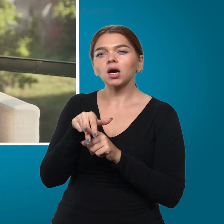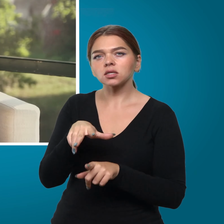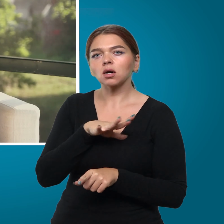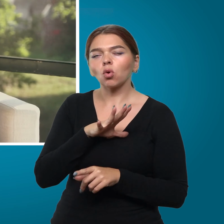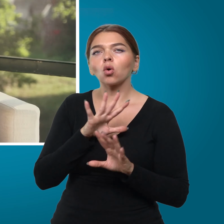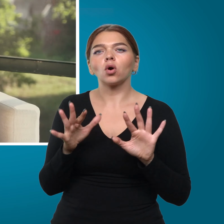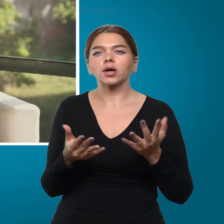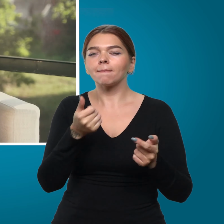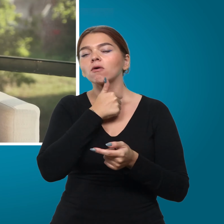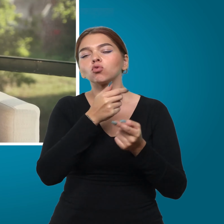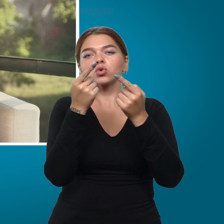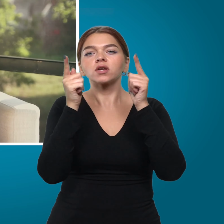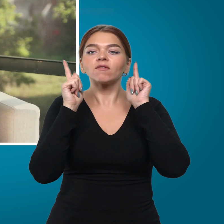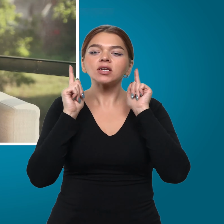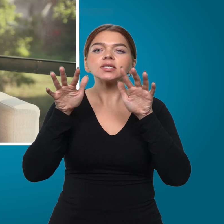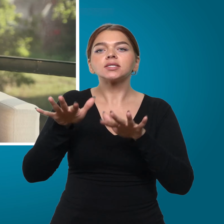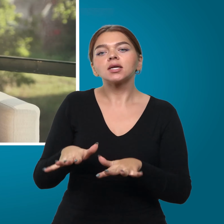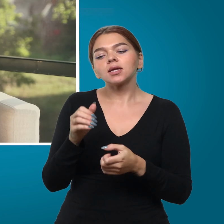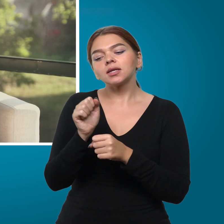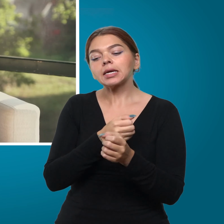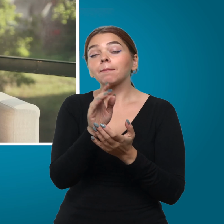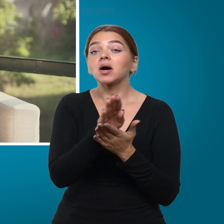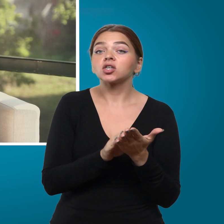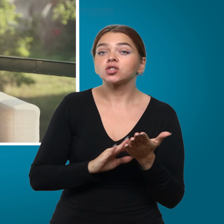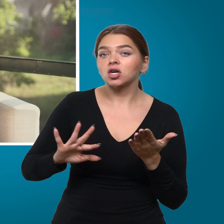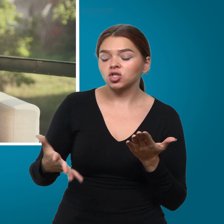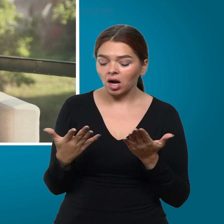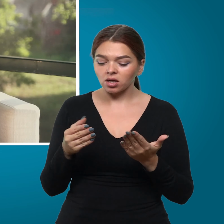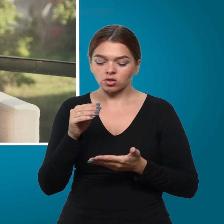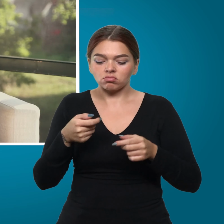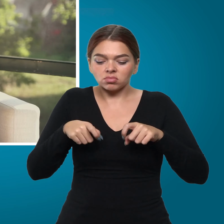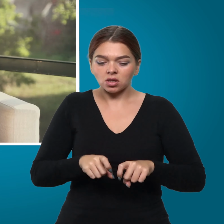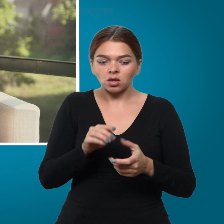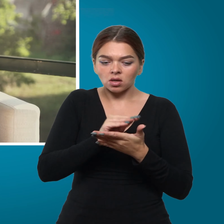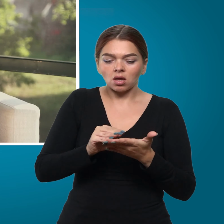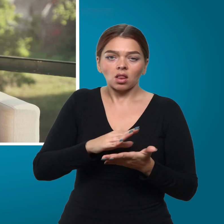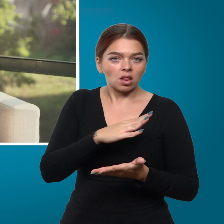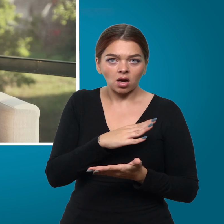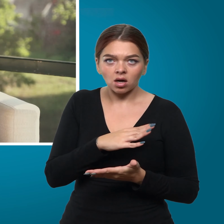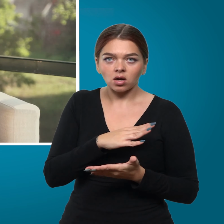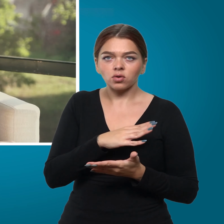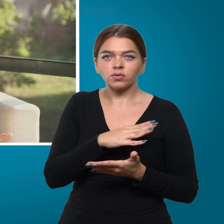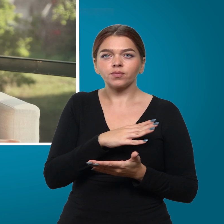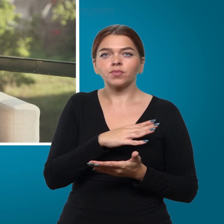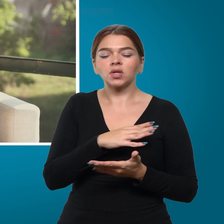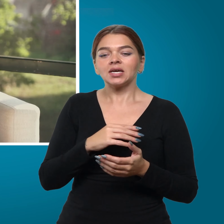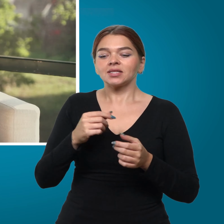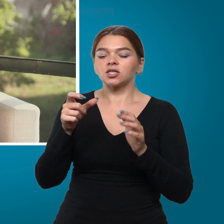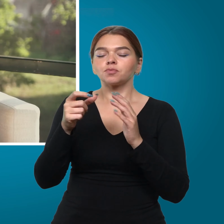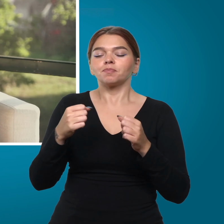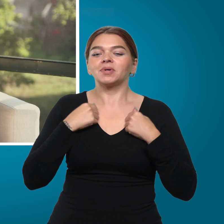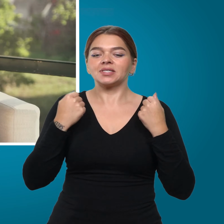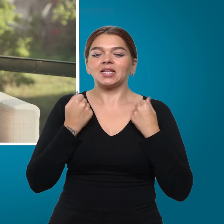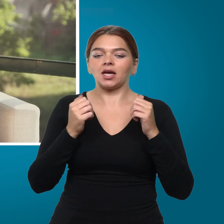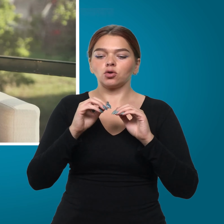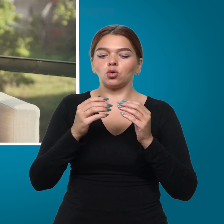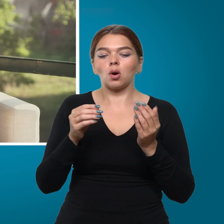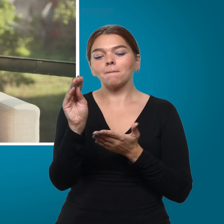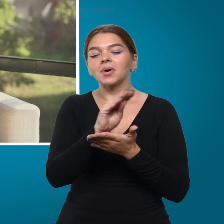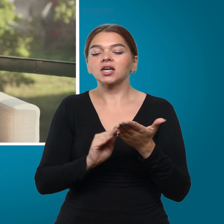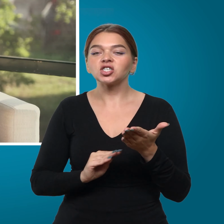ir tau tiesiog nesirašo tą dieną, tai man labai padeda ir aš mokykloje lygiai tą patį darydavau, jeigu būdavo ar universitete,